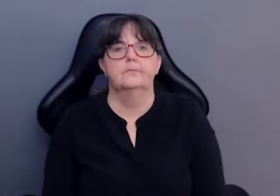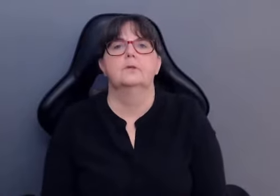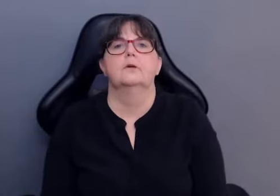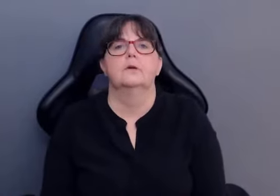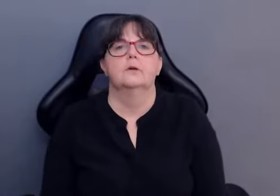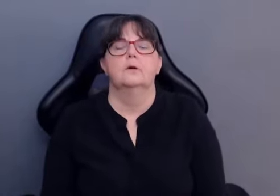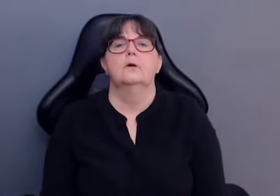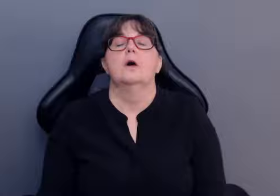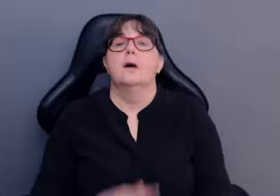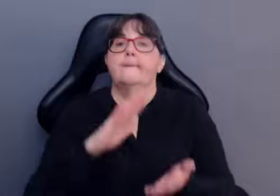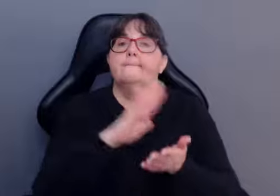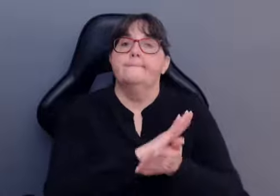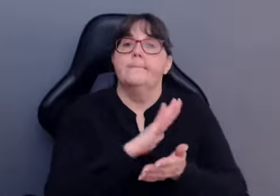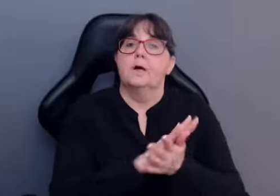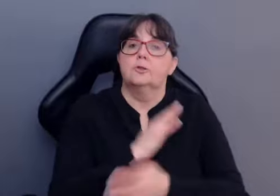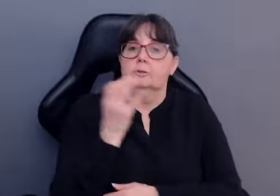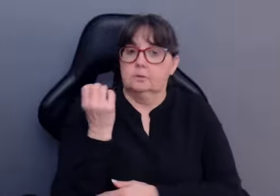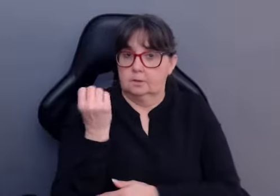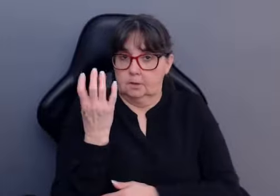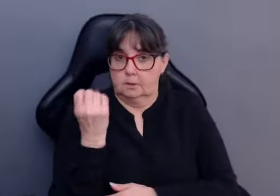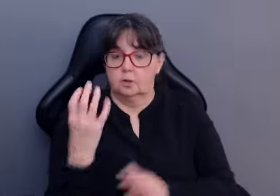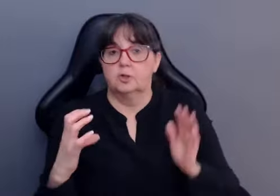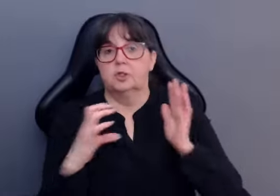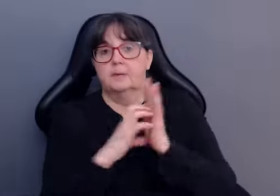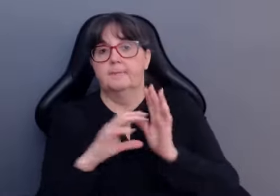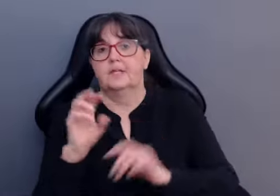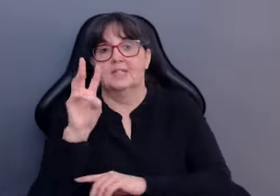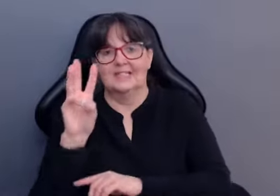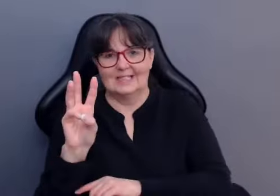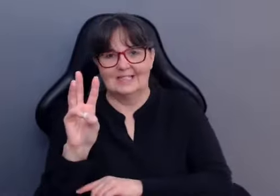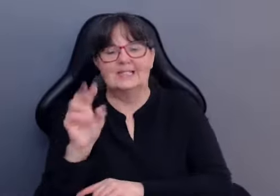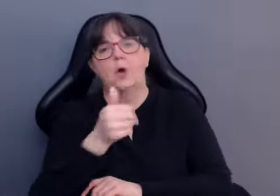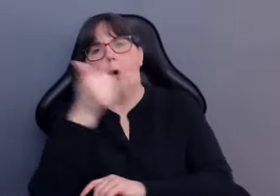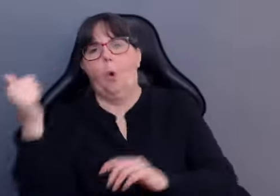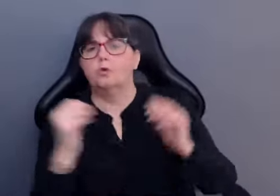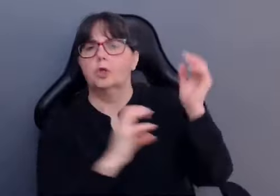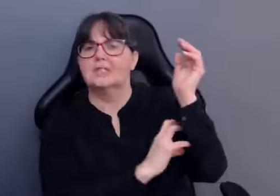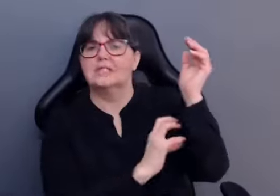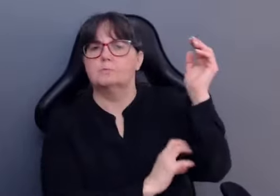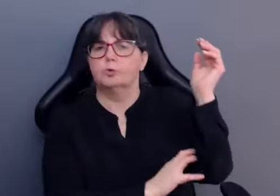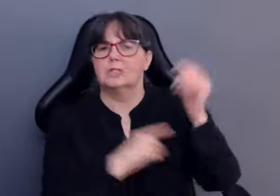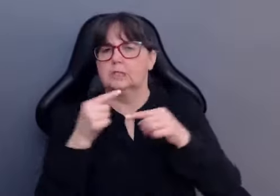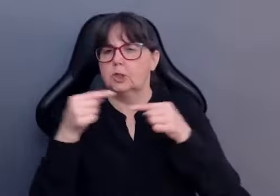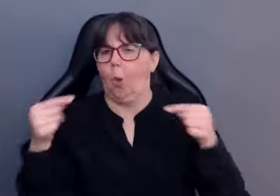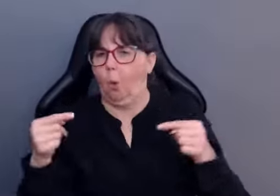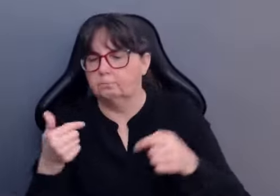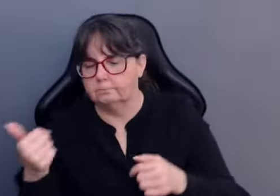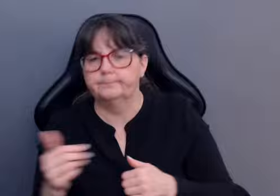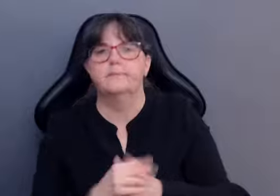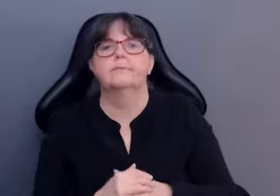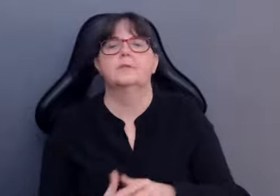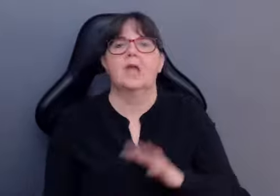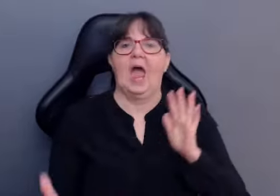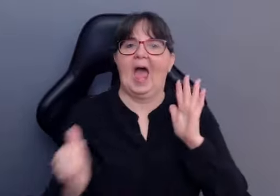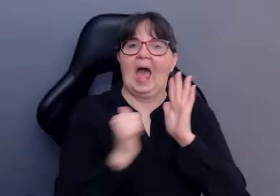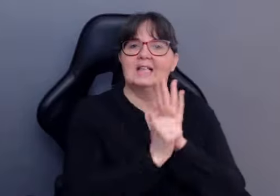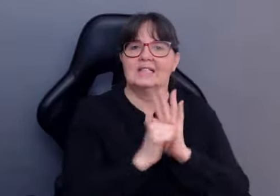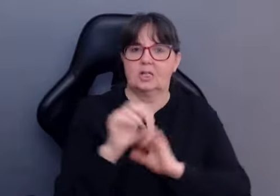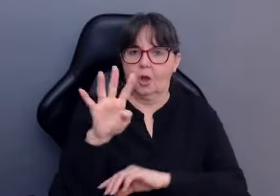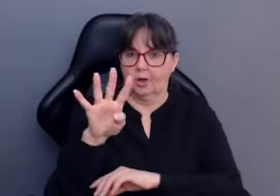Page 14, chapitre 6, autres dispositions. Article 40,